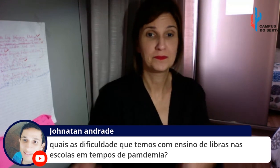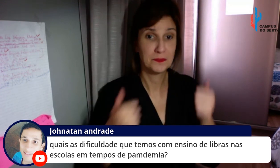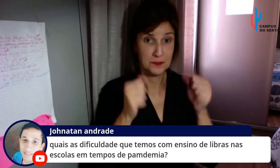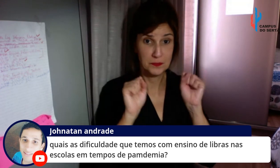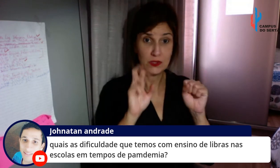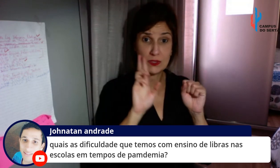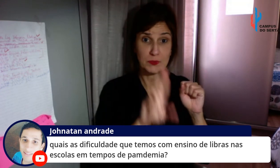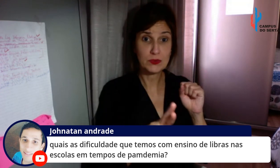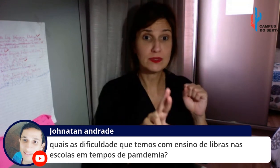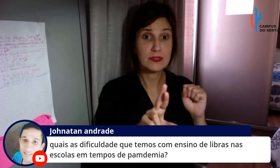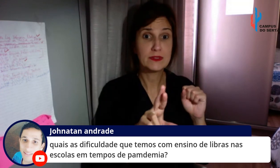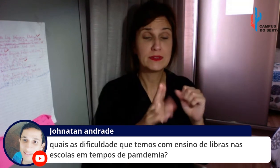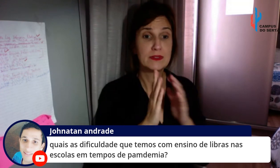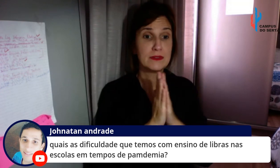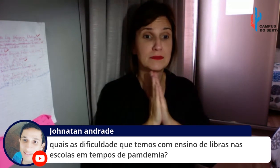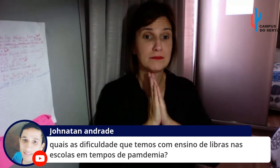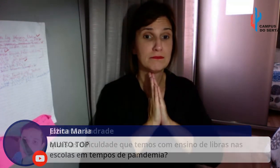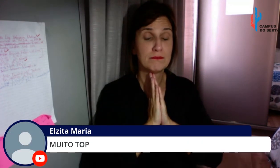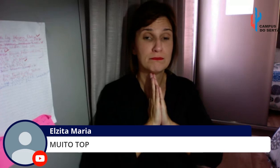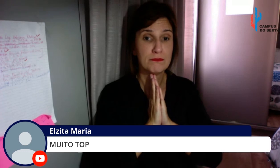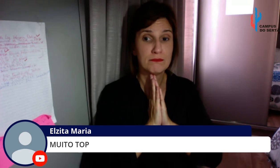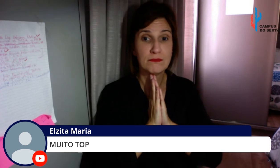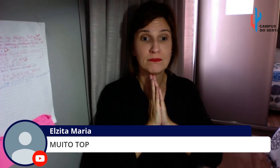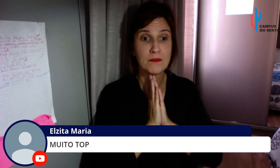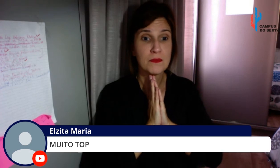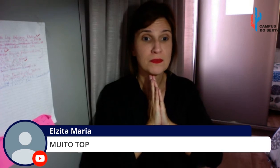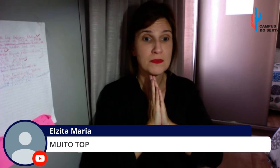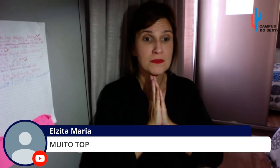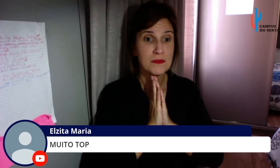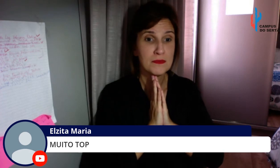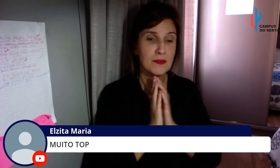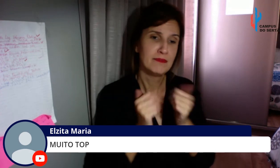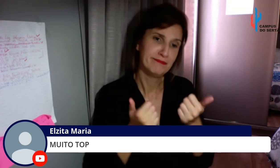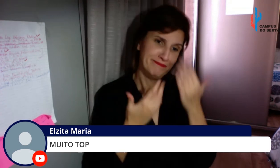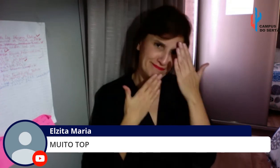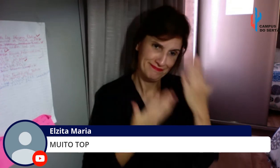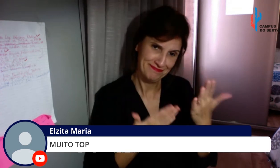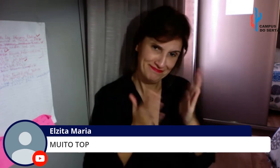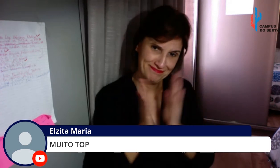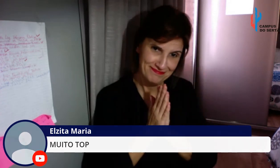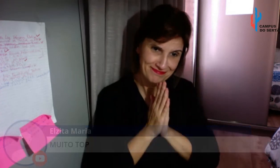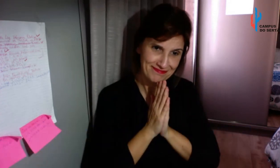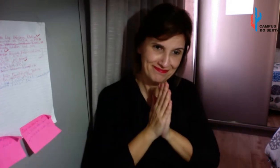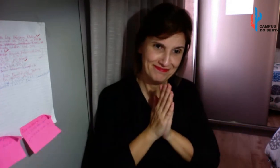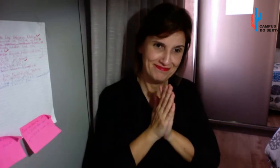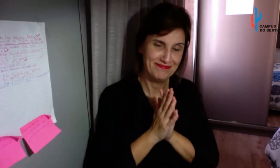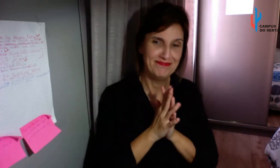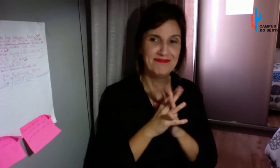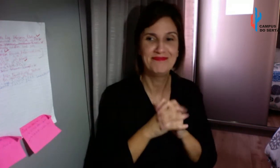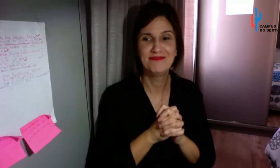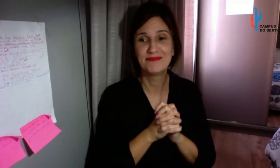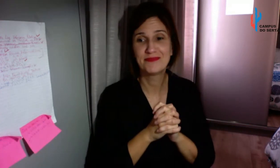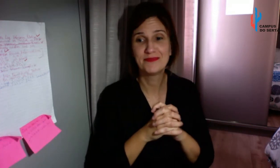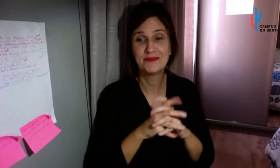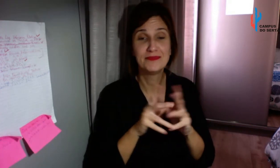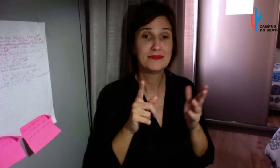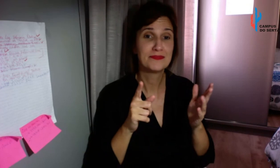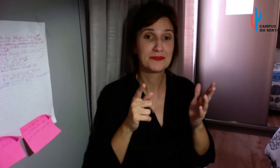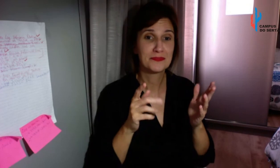Também várias pessoas, se desejarem, poderão fazer suas perguntas. Muitos que Posso demonstram responder aos interesse. questionamentos?